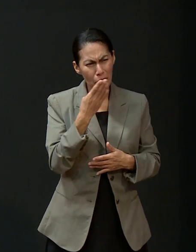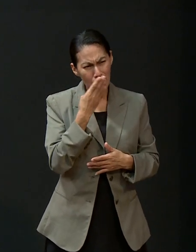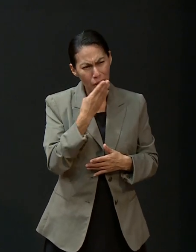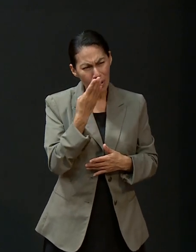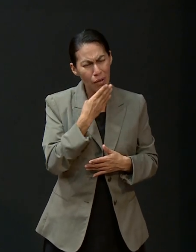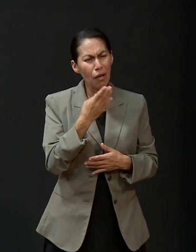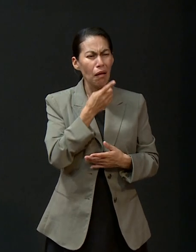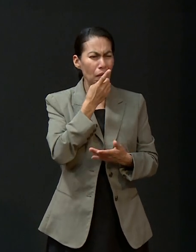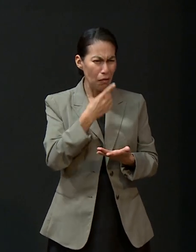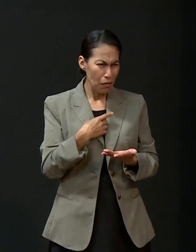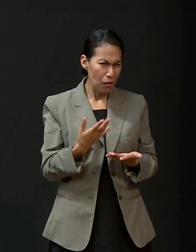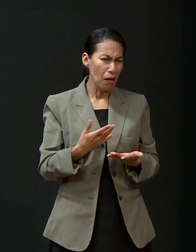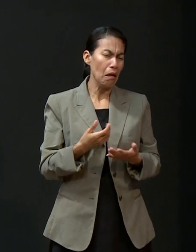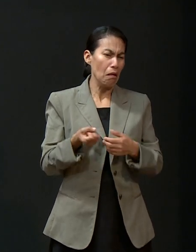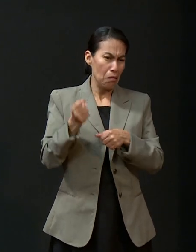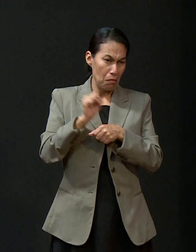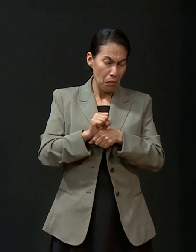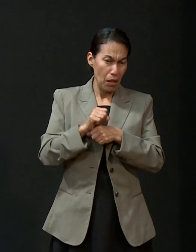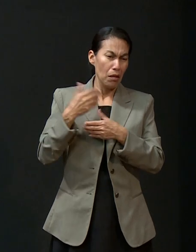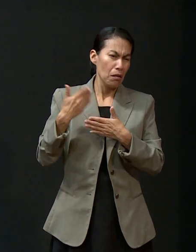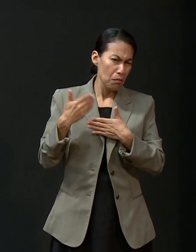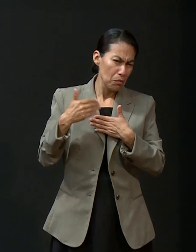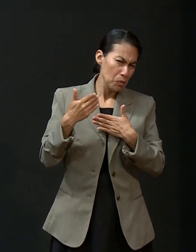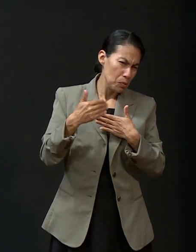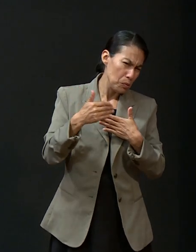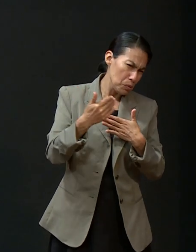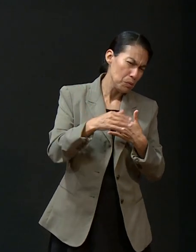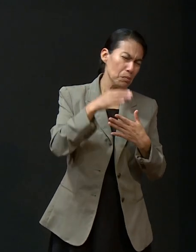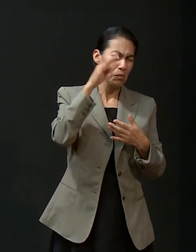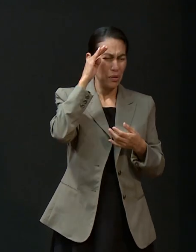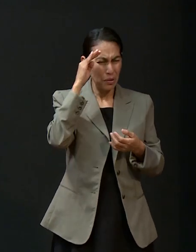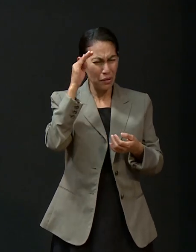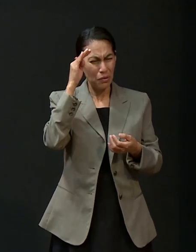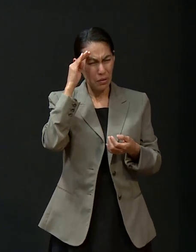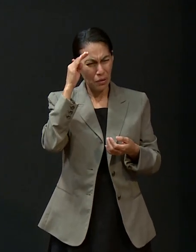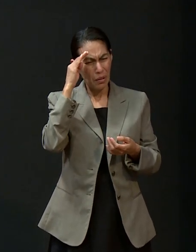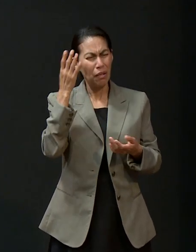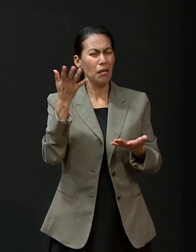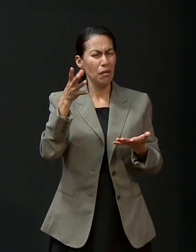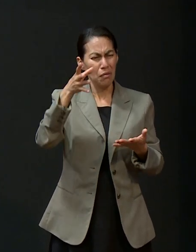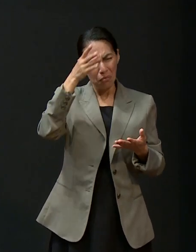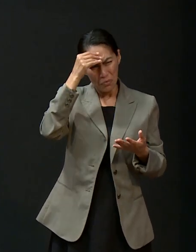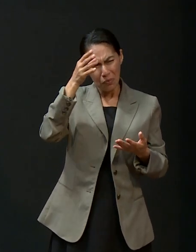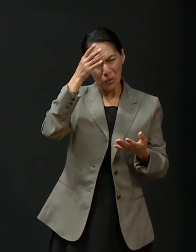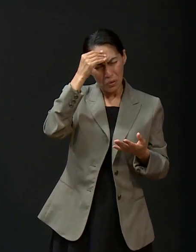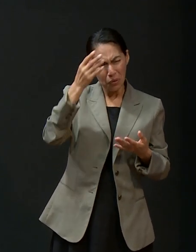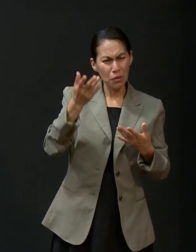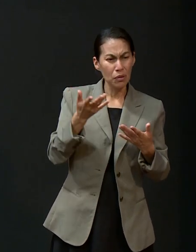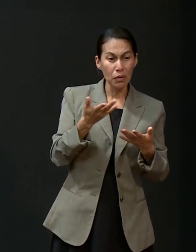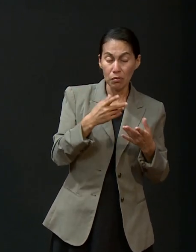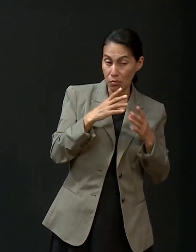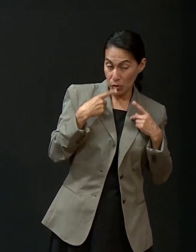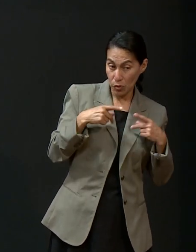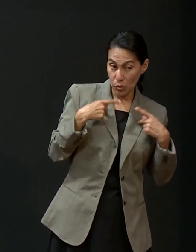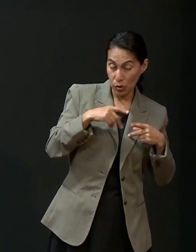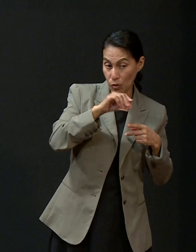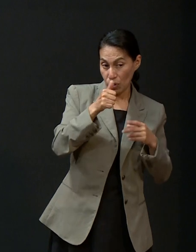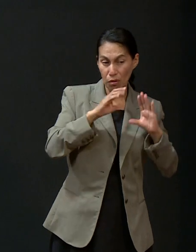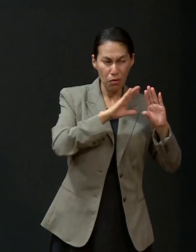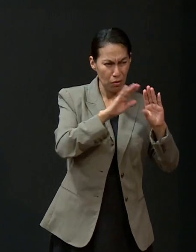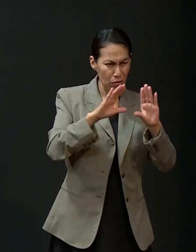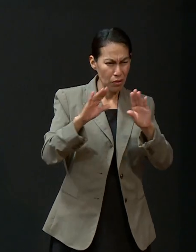promesa Bíblica Para poder Compartirlo Y durante la semana Meditar en ella Reflexionar Para hacerla propia